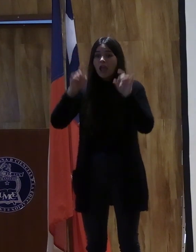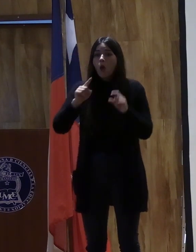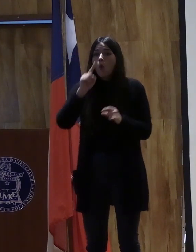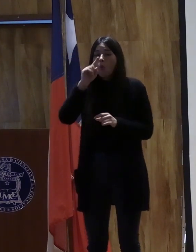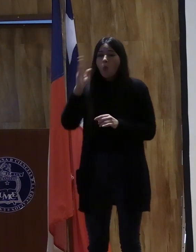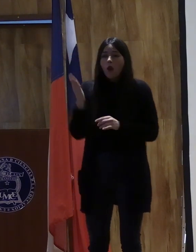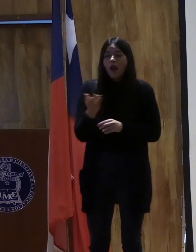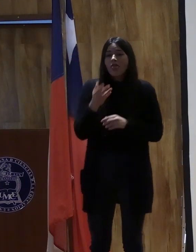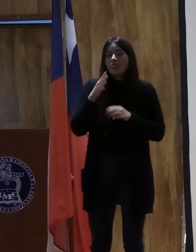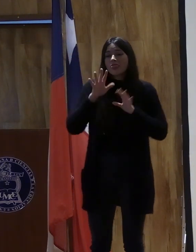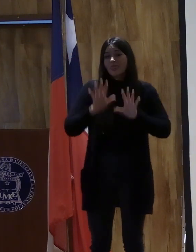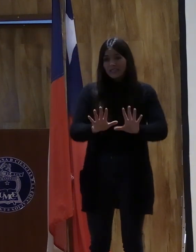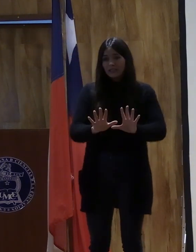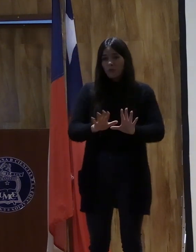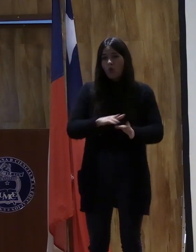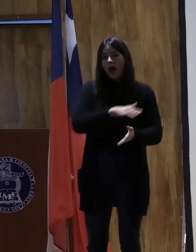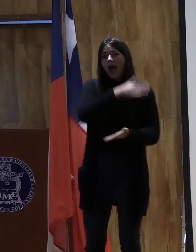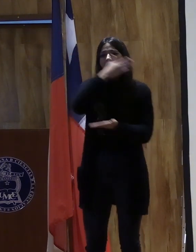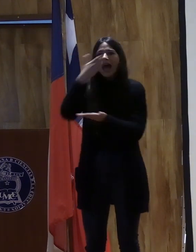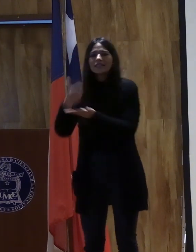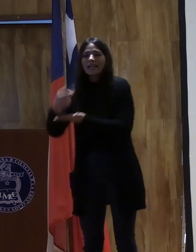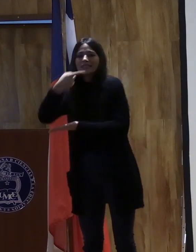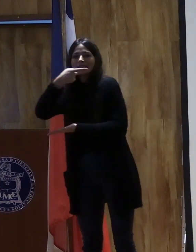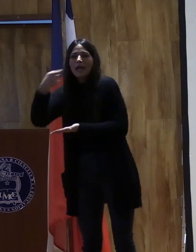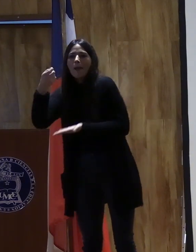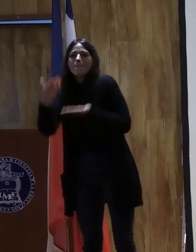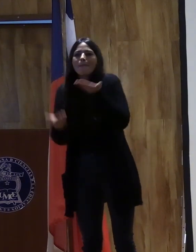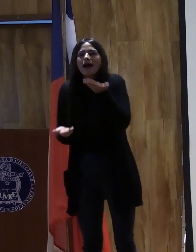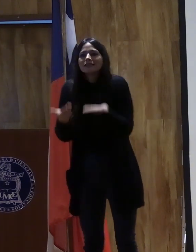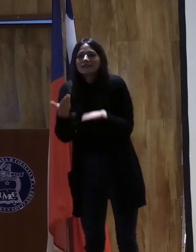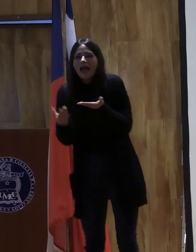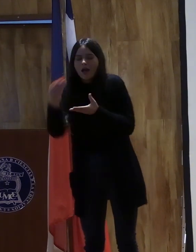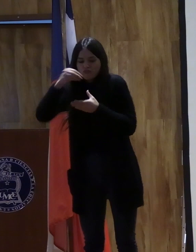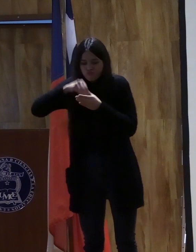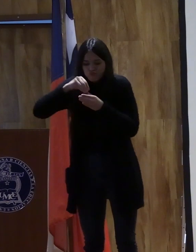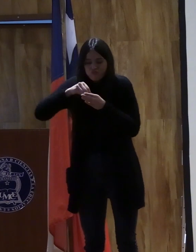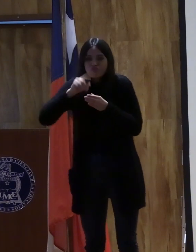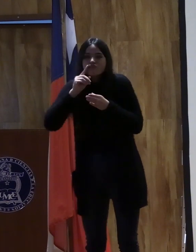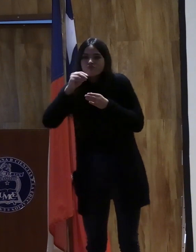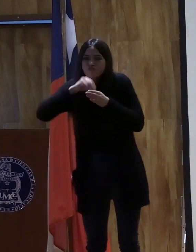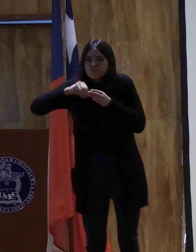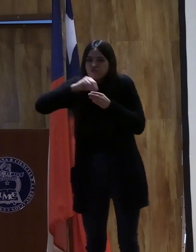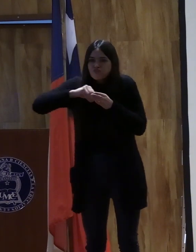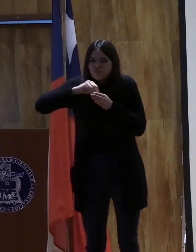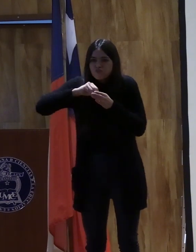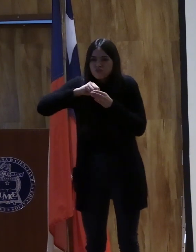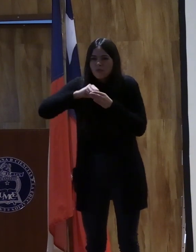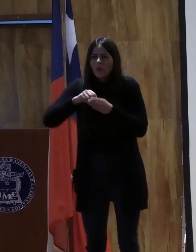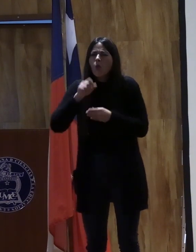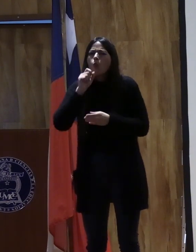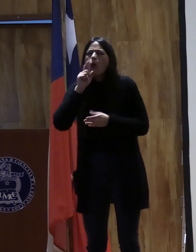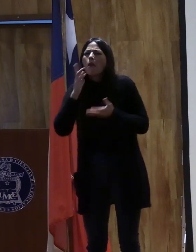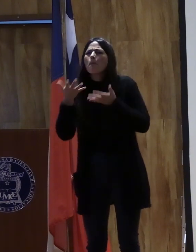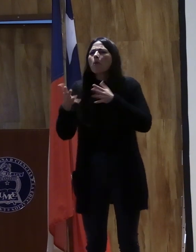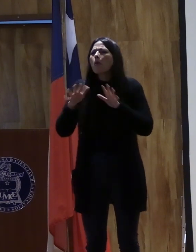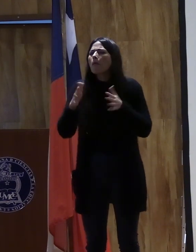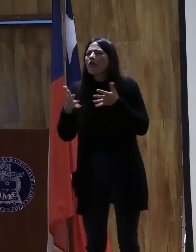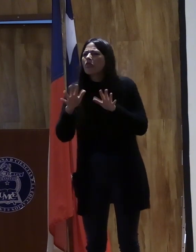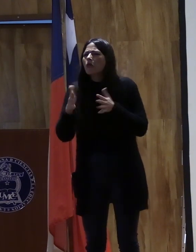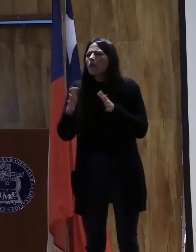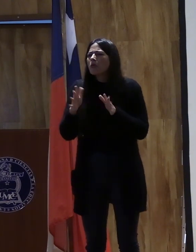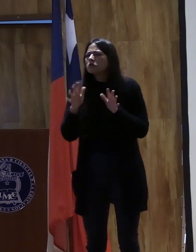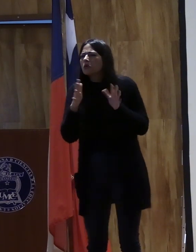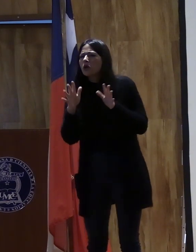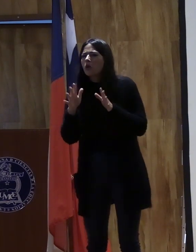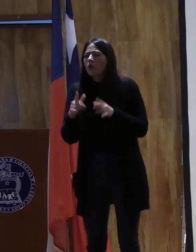1/10 hasta 100 masas solares. Pero, claro, si uno dice cuál es el promedio, claro, uno